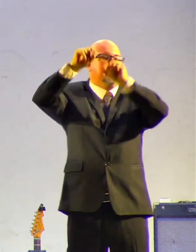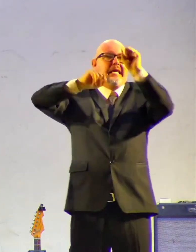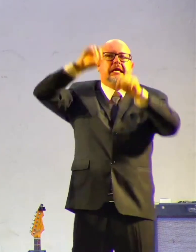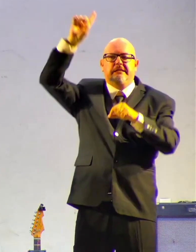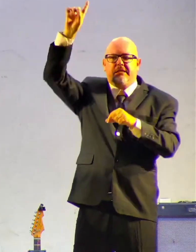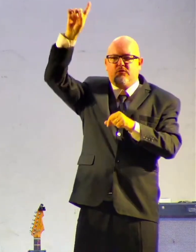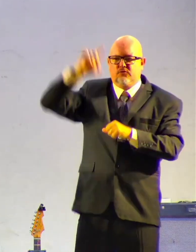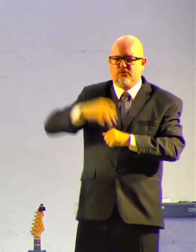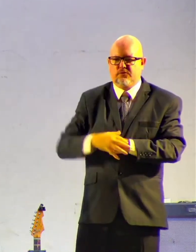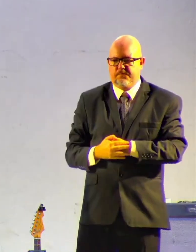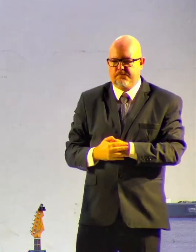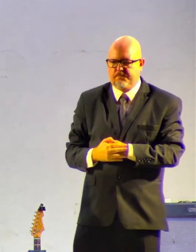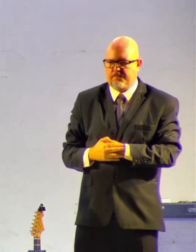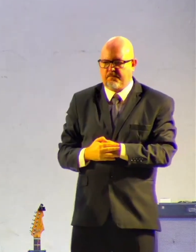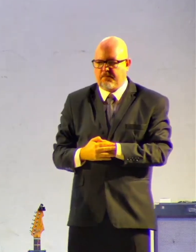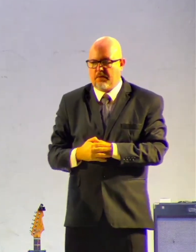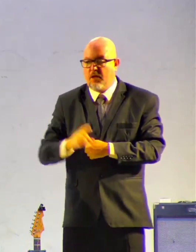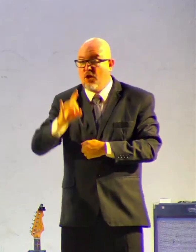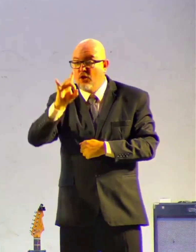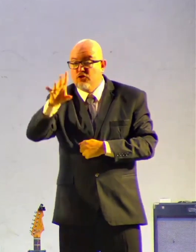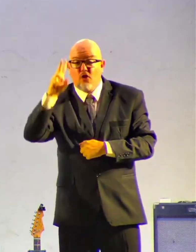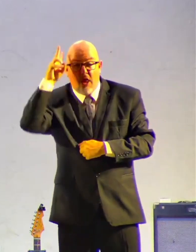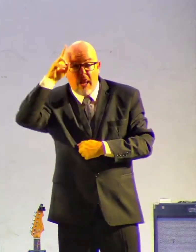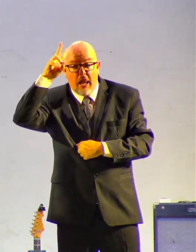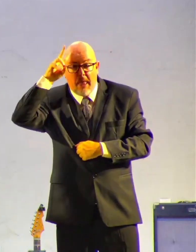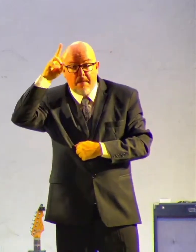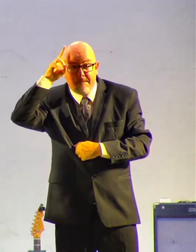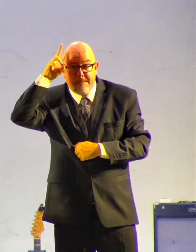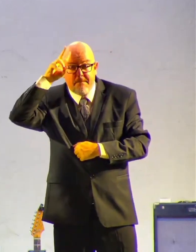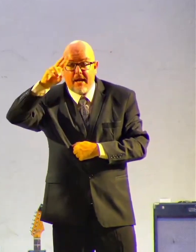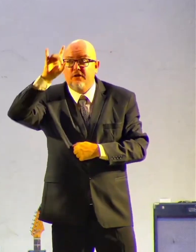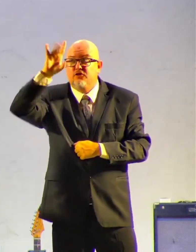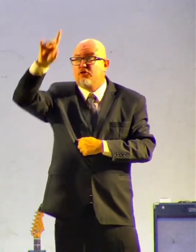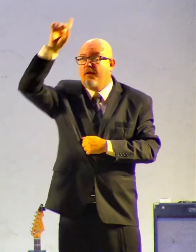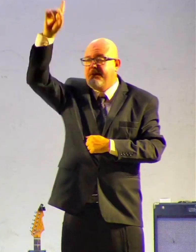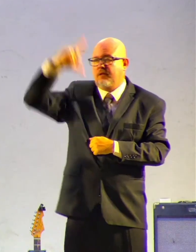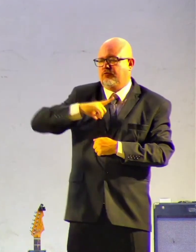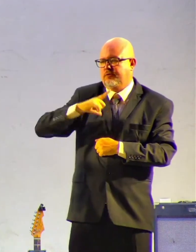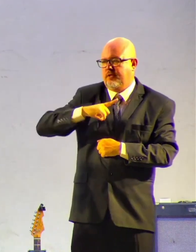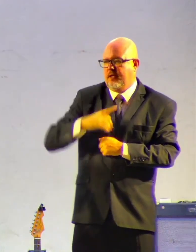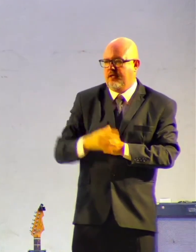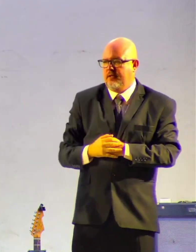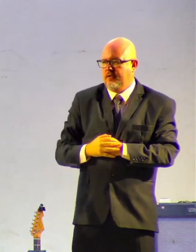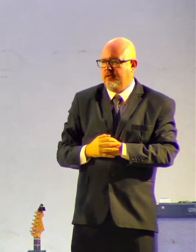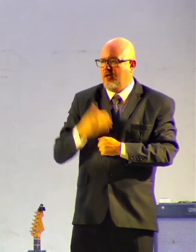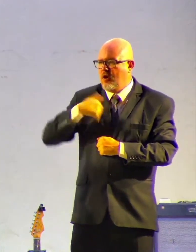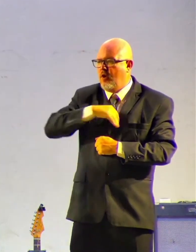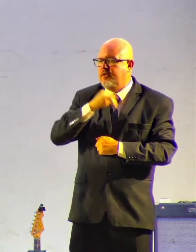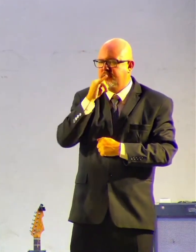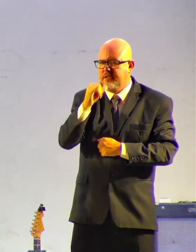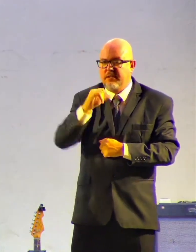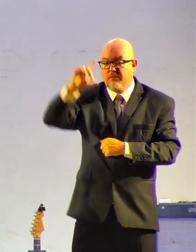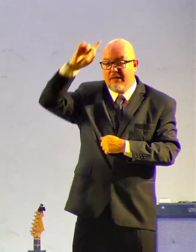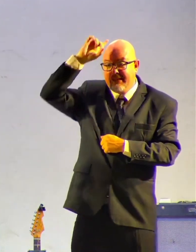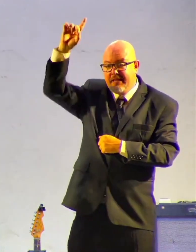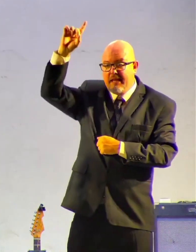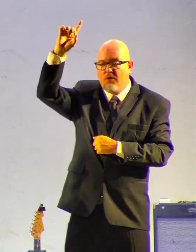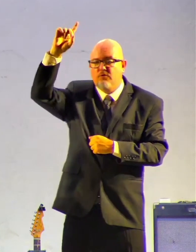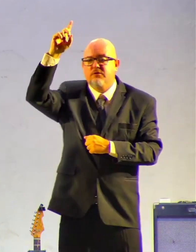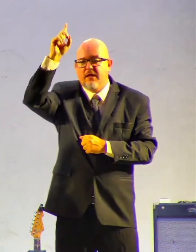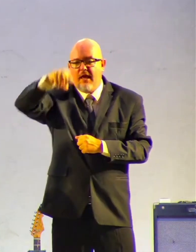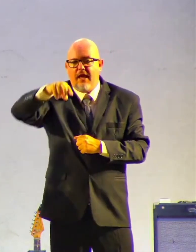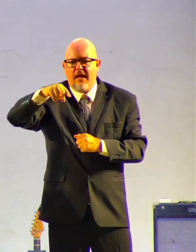Deus? Apenas para recordar os atributos que só Deus os tem, diríamos então que Deus